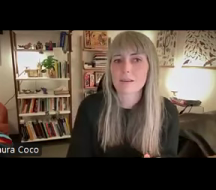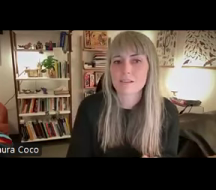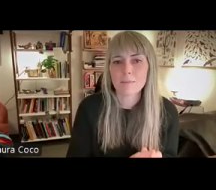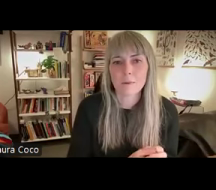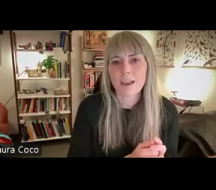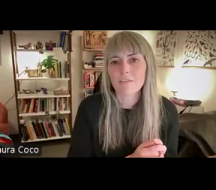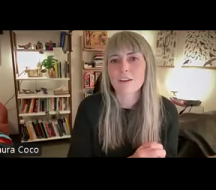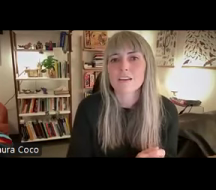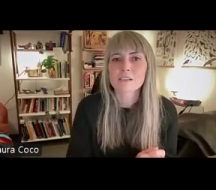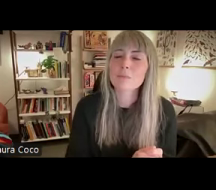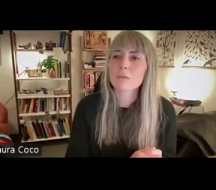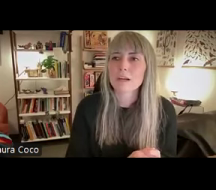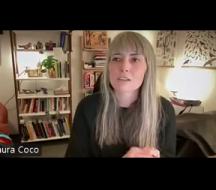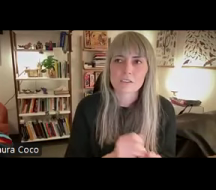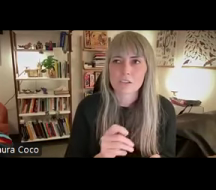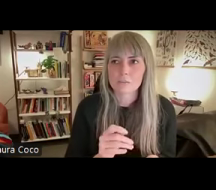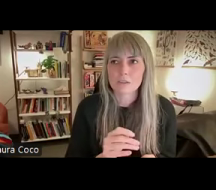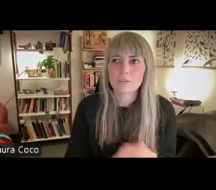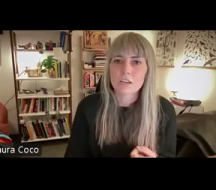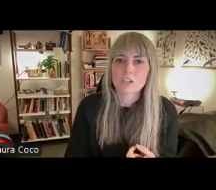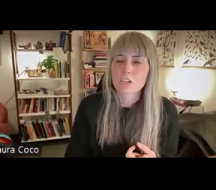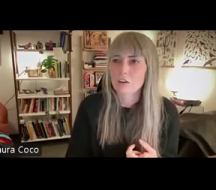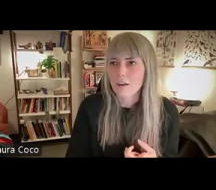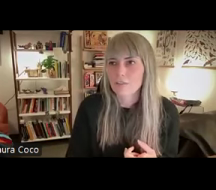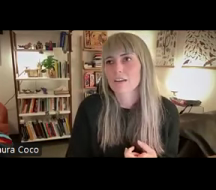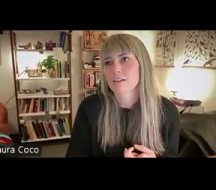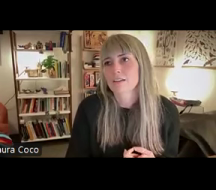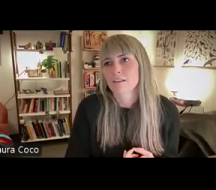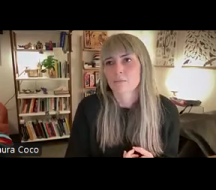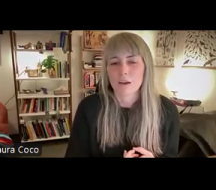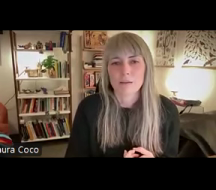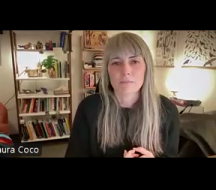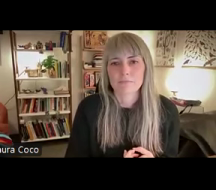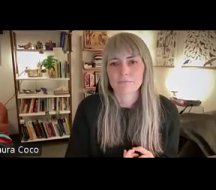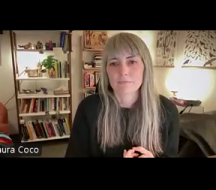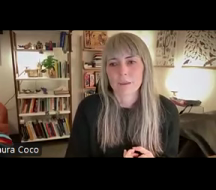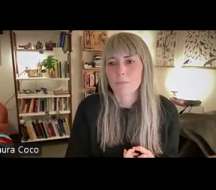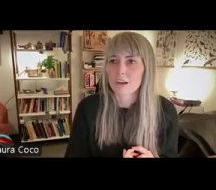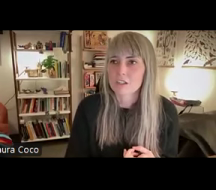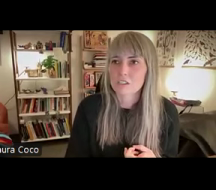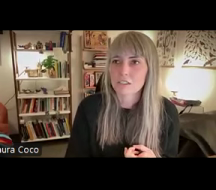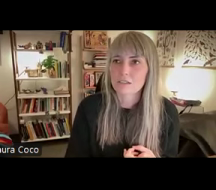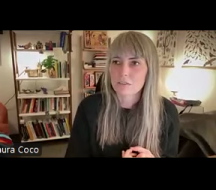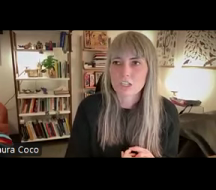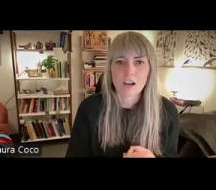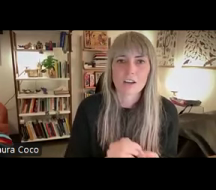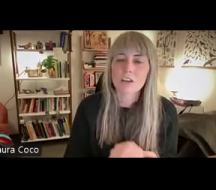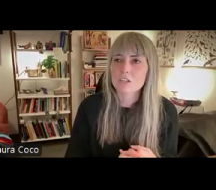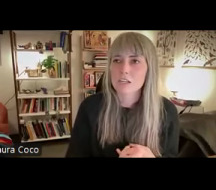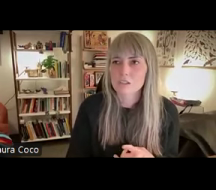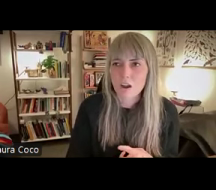similares. Quizá no hasta este extremo o hasta este punto, pero tenemos barreras similares cuando hablamos de